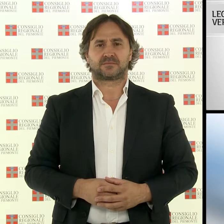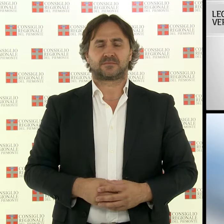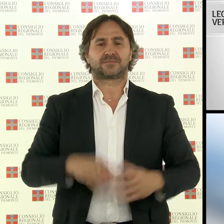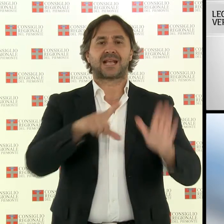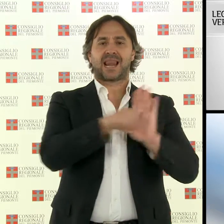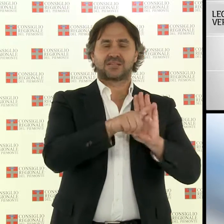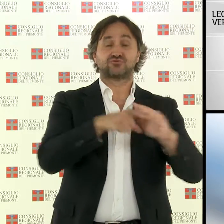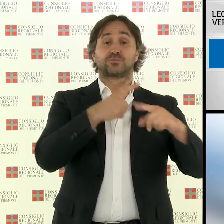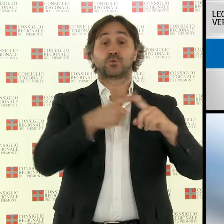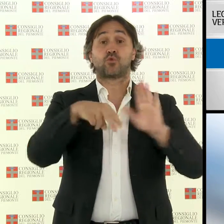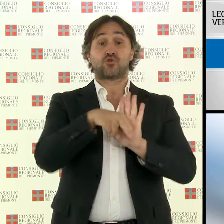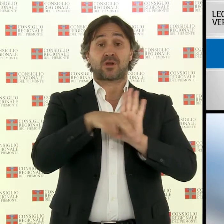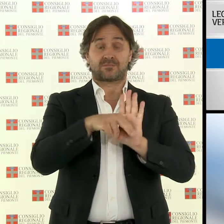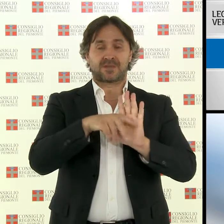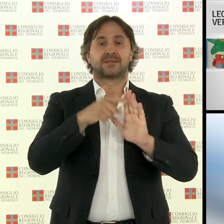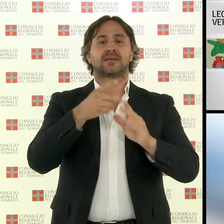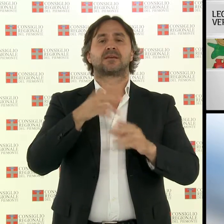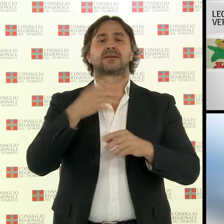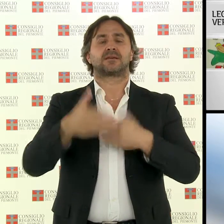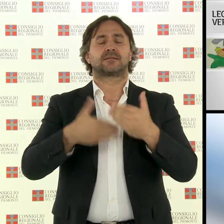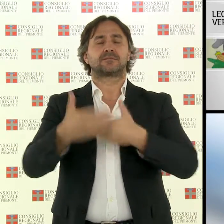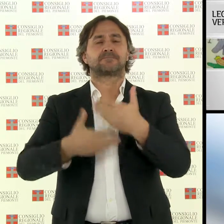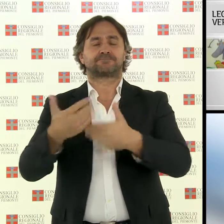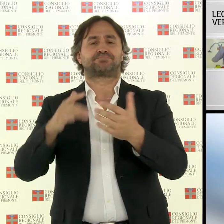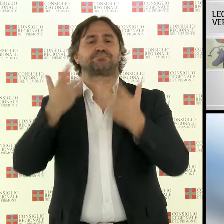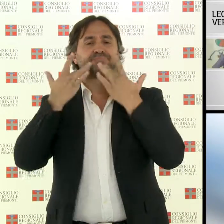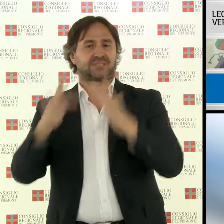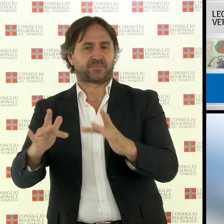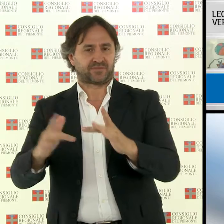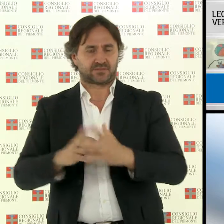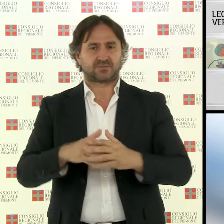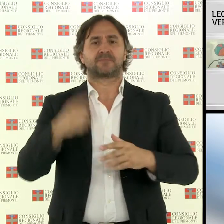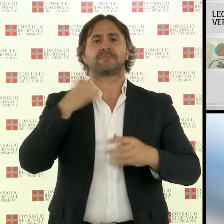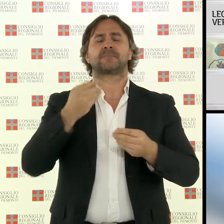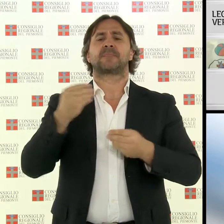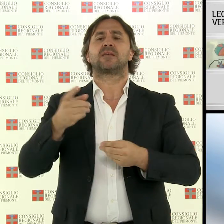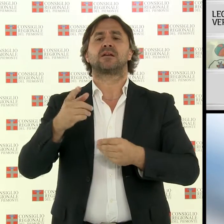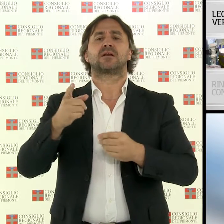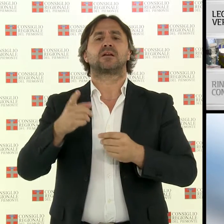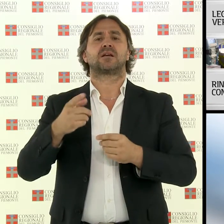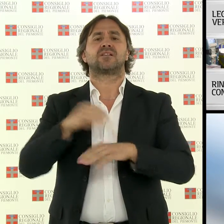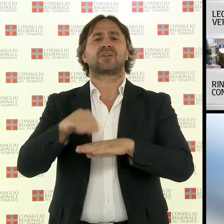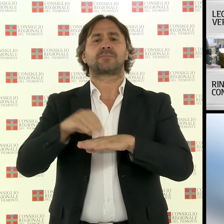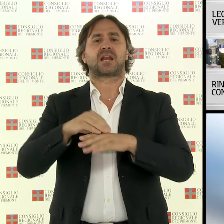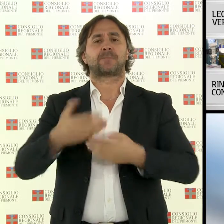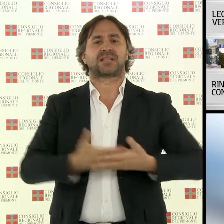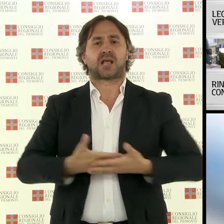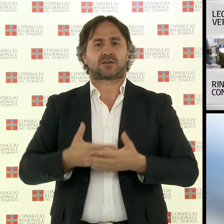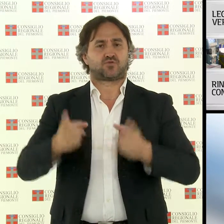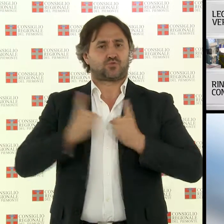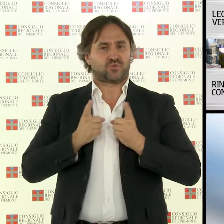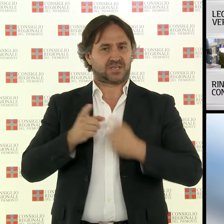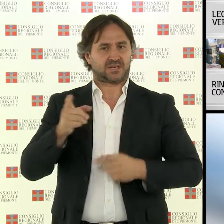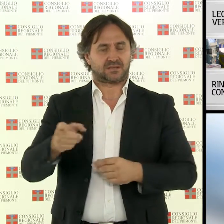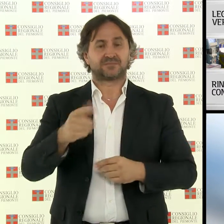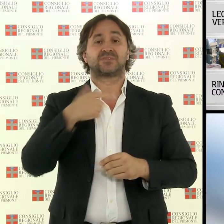Leggi e norme verso la semplificazione. Una petizione a tutela dell'infermiere pediatrico. Rinnovato l'accordo